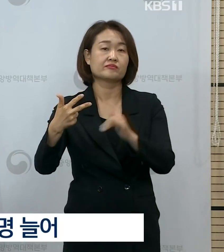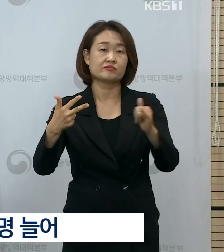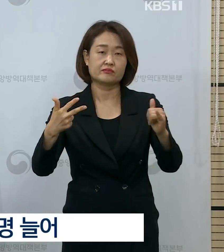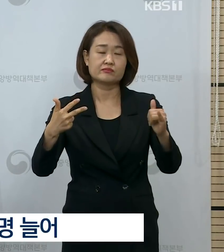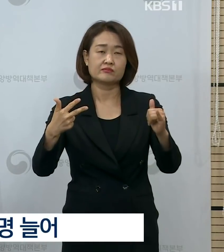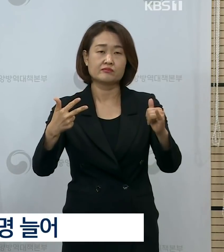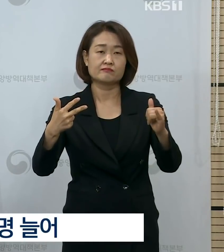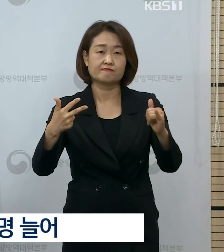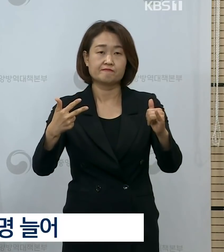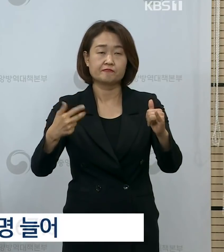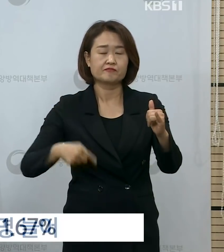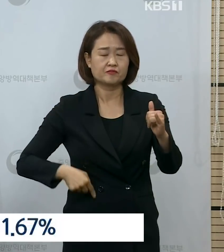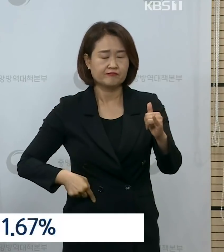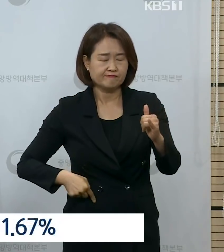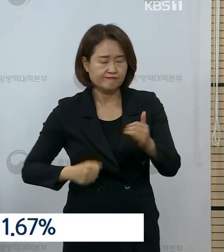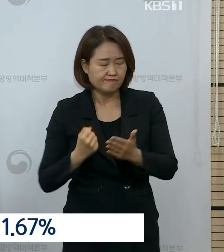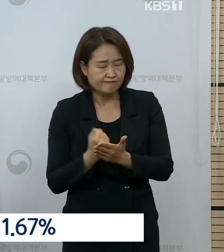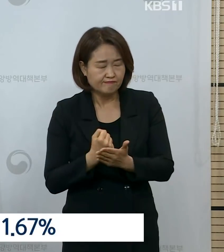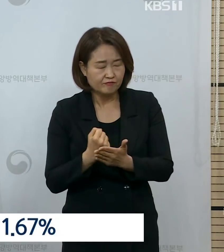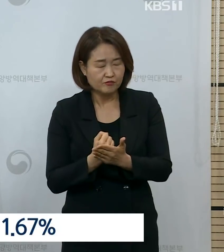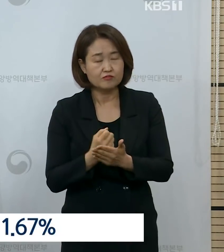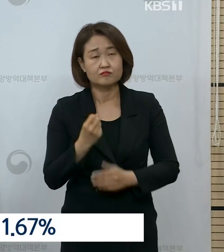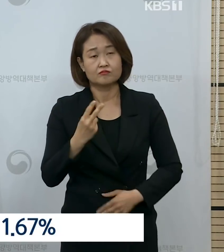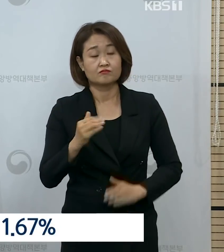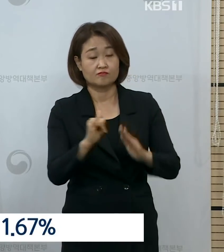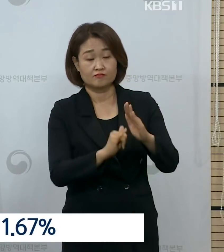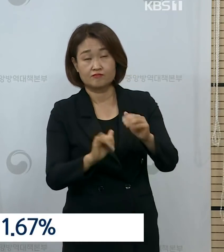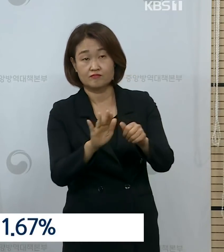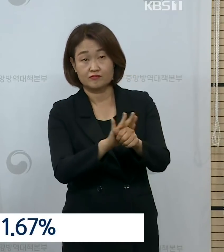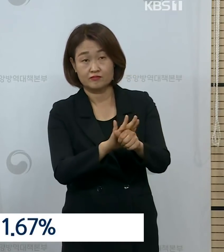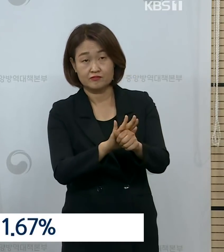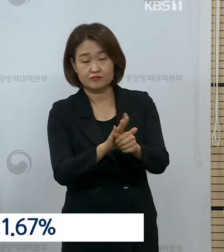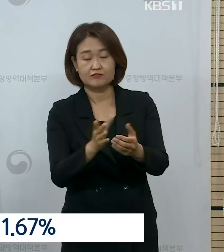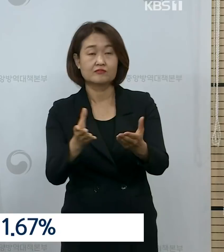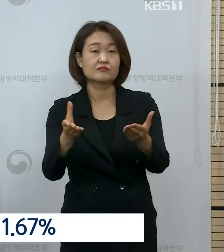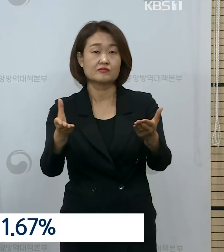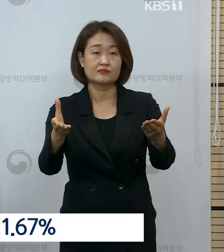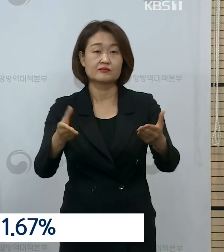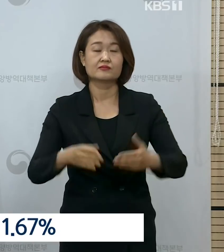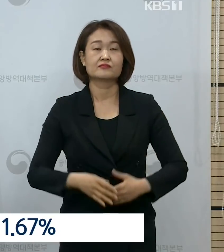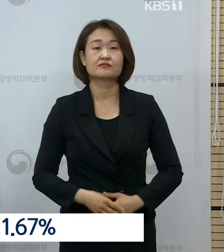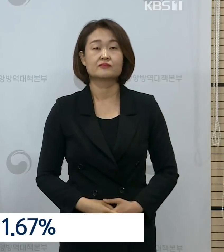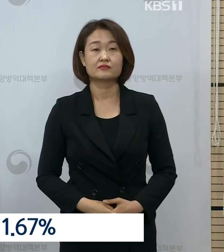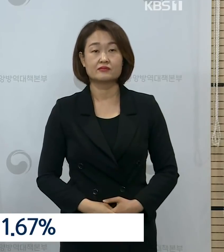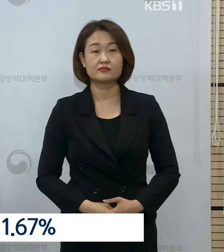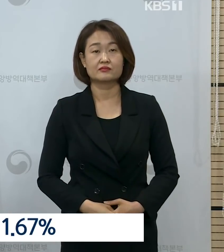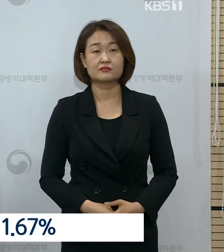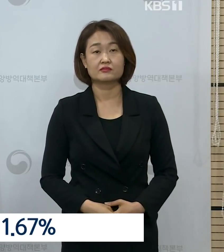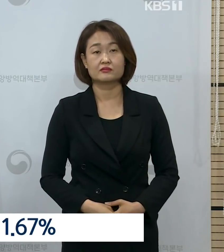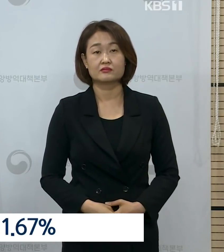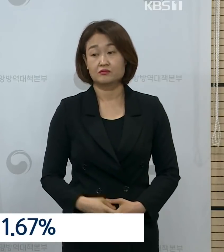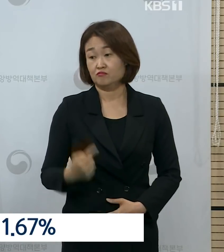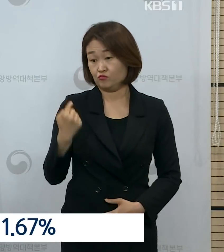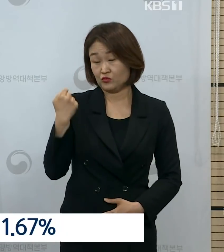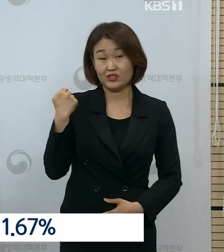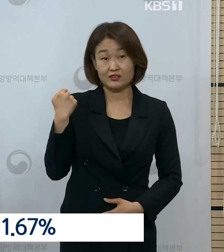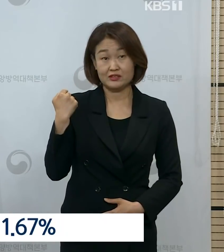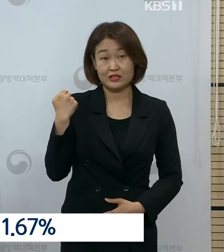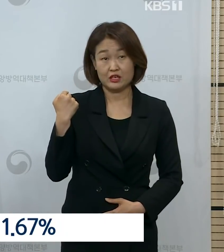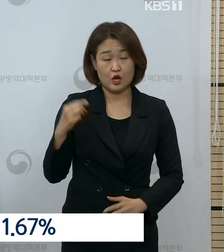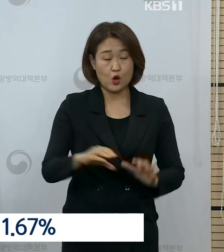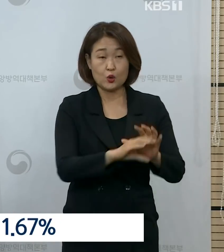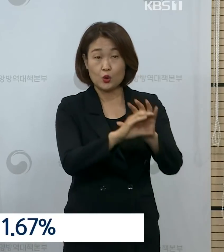1,737명입니다. 삼가 고인의 명복을 빌고 유족께는 심심한 위로의 말씀을 드립니다. 어제